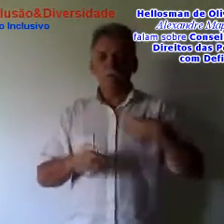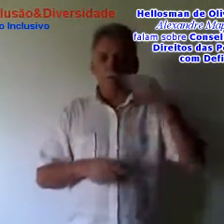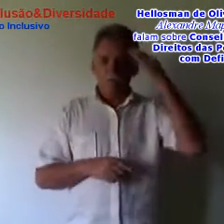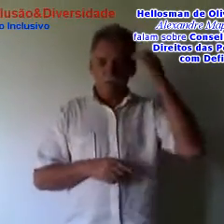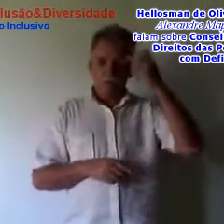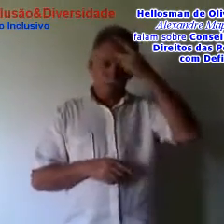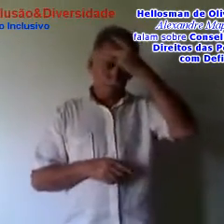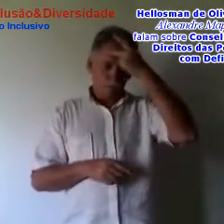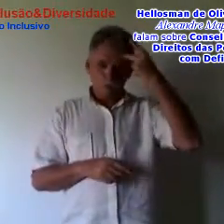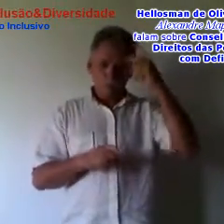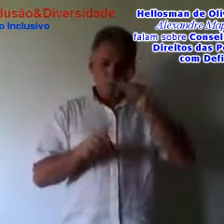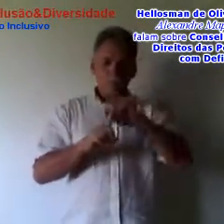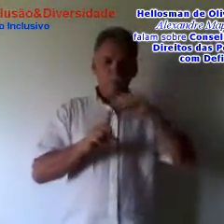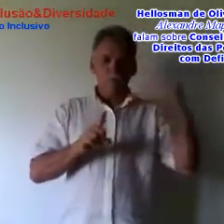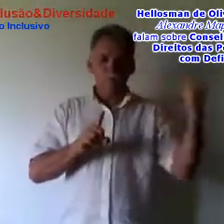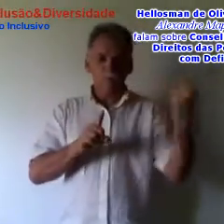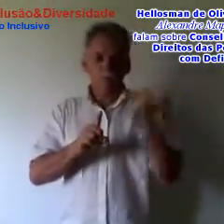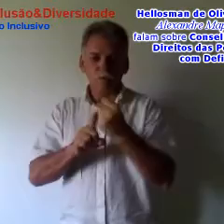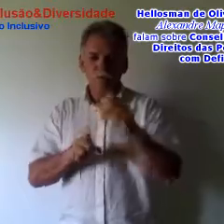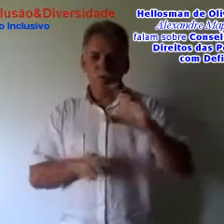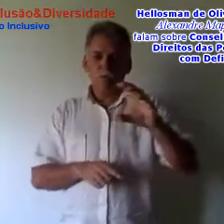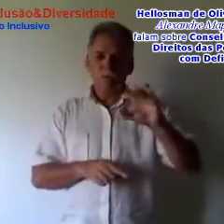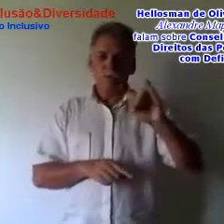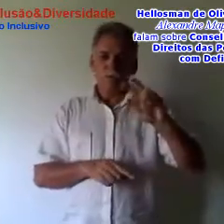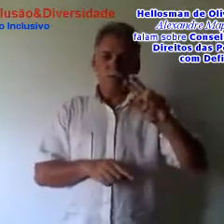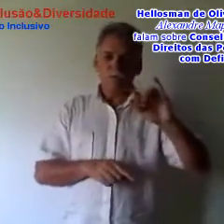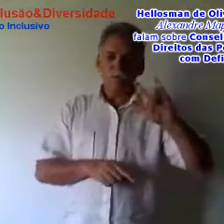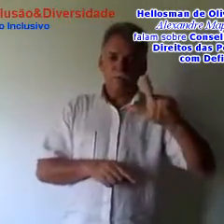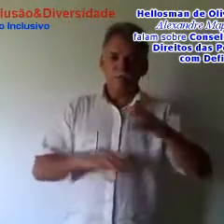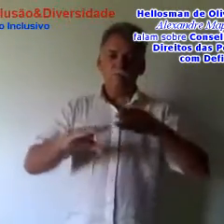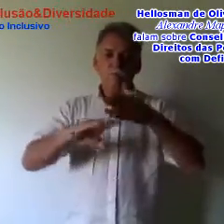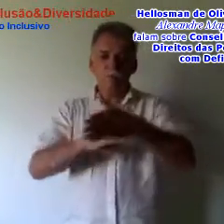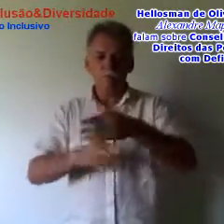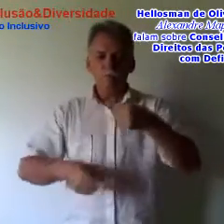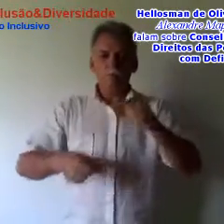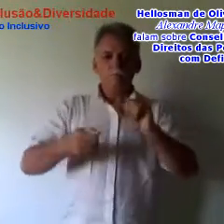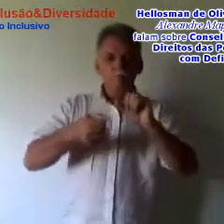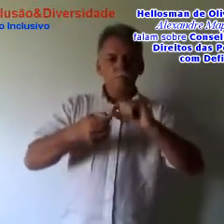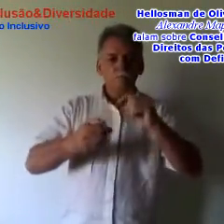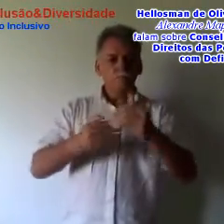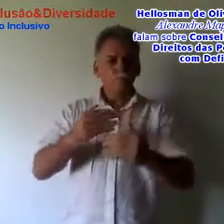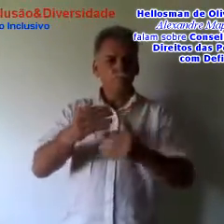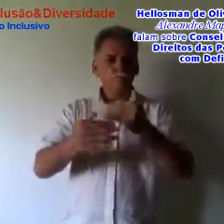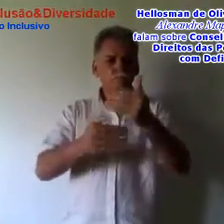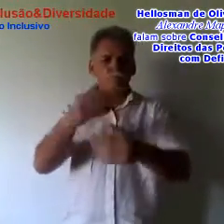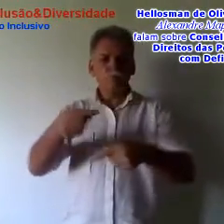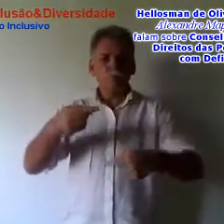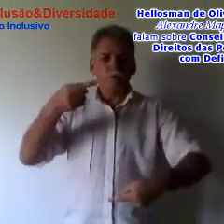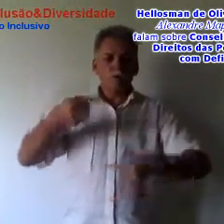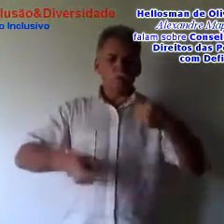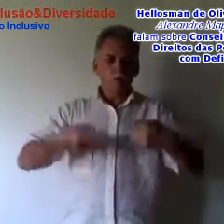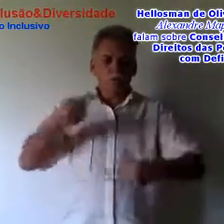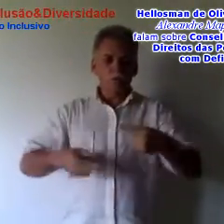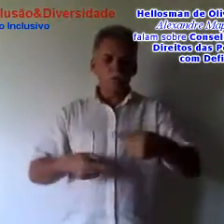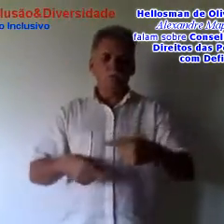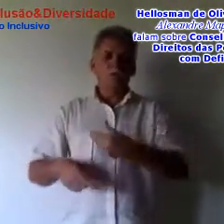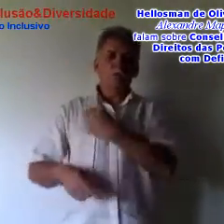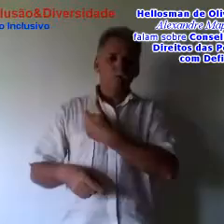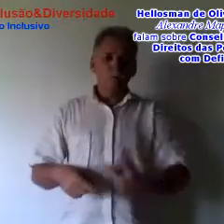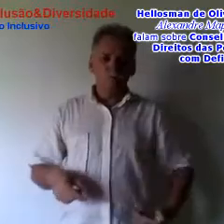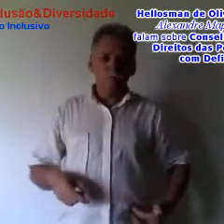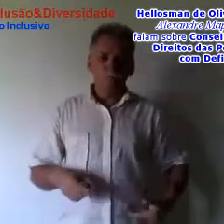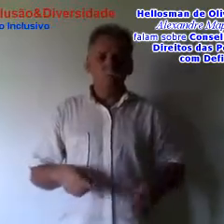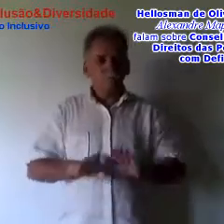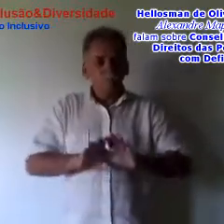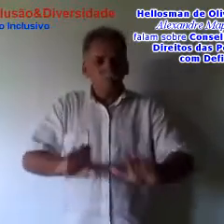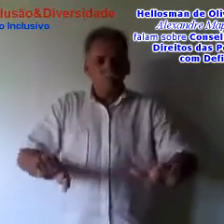teoricamente as pessoas, a sociedade civil participa da construção da política pública. Mas enfim, a gente